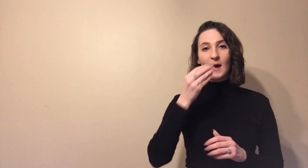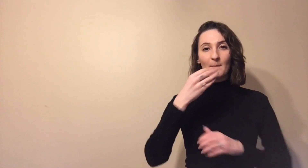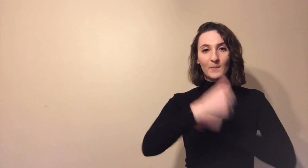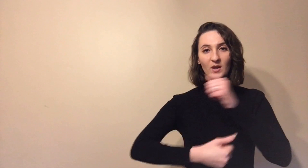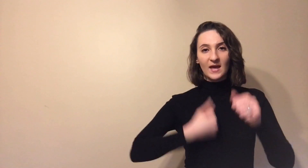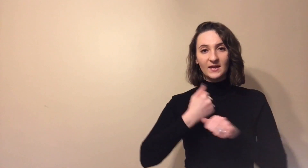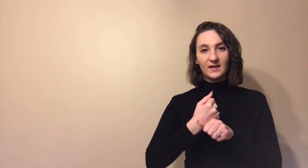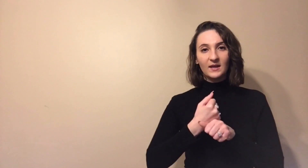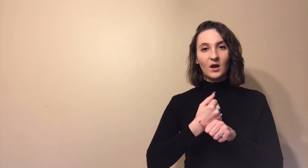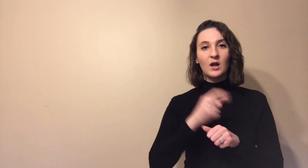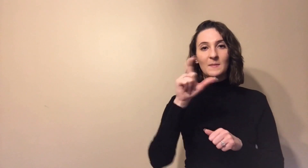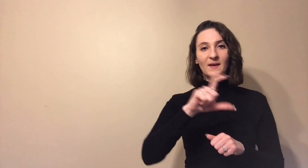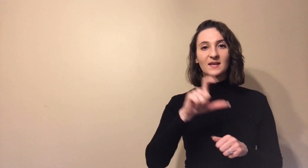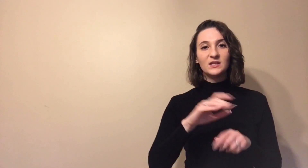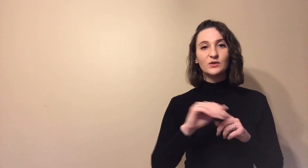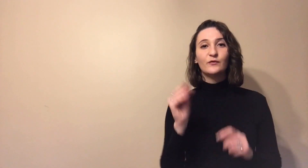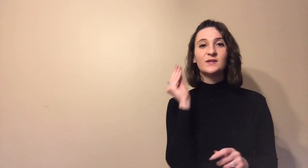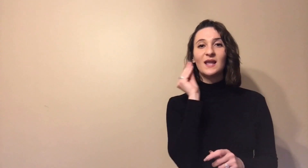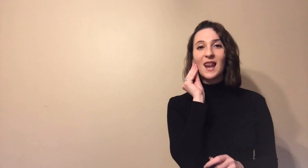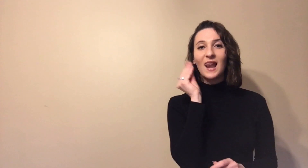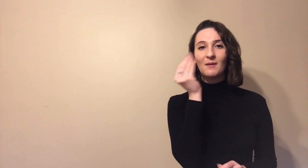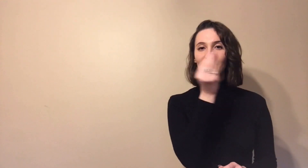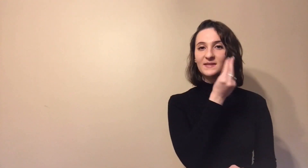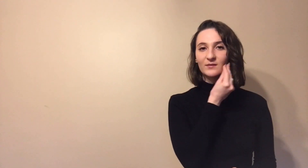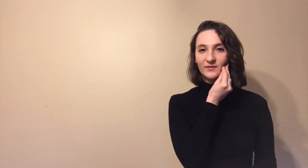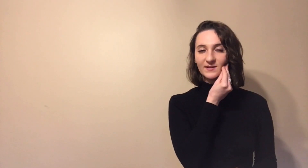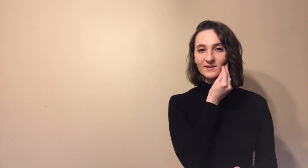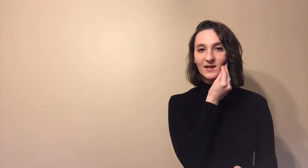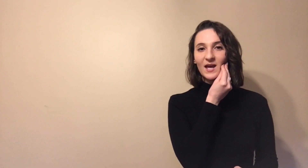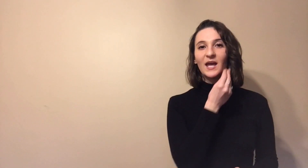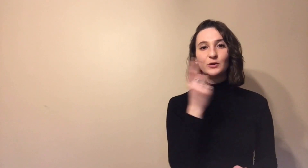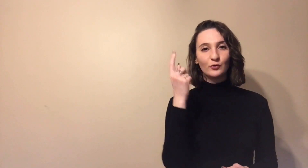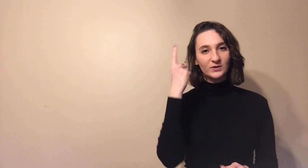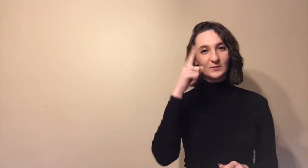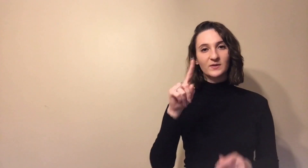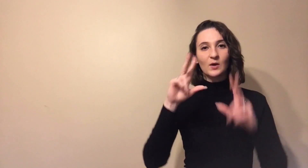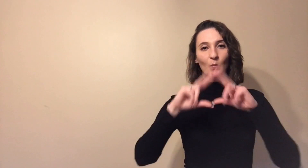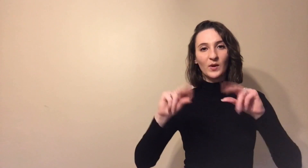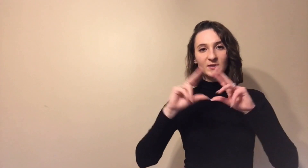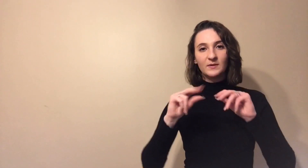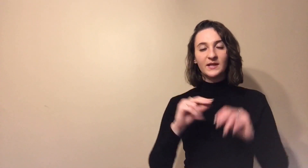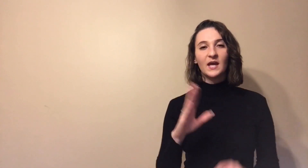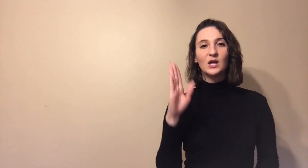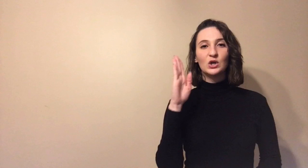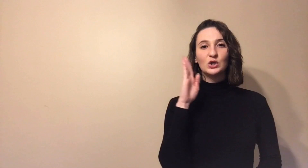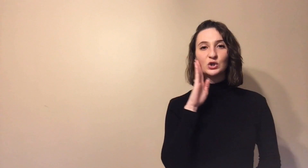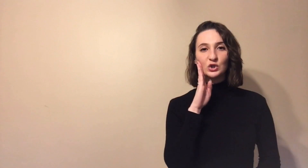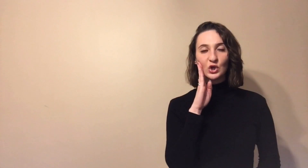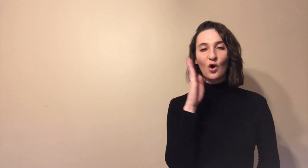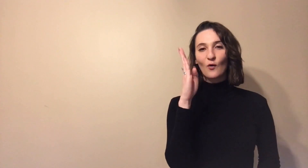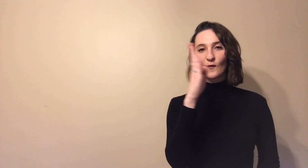bonne année, les personnes se faisaient la bise en fait. Et du coup, c'est pour ça qu'on peut expliquer